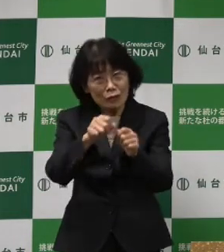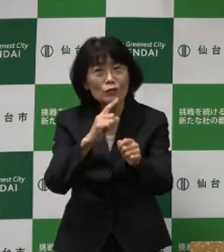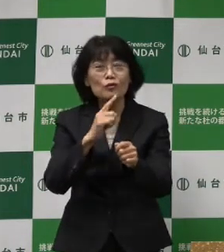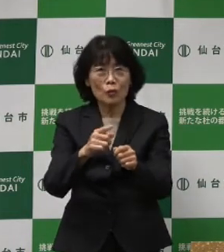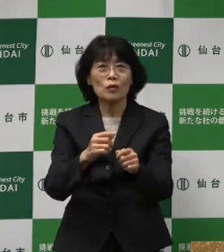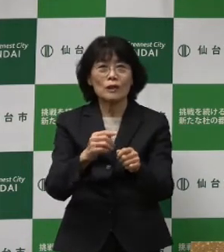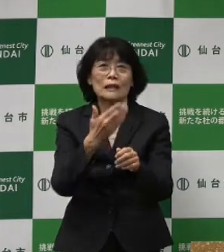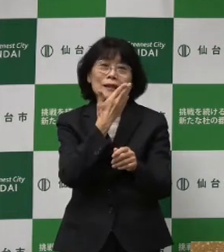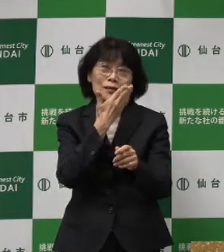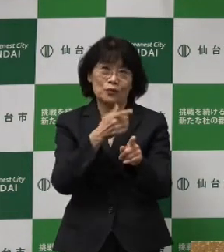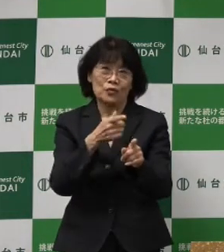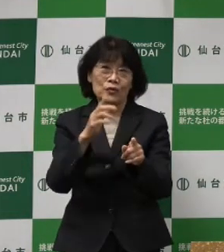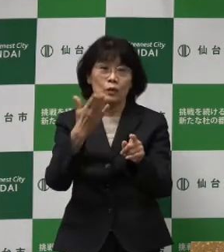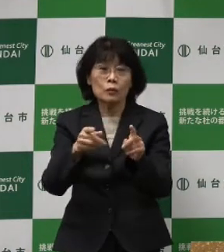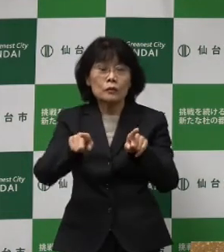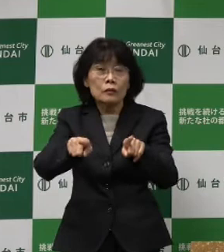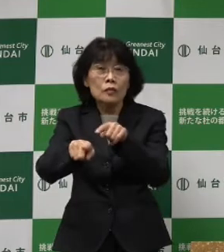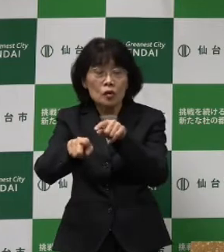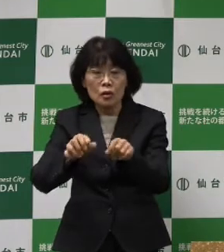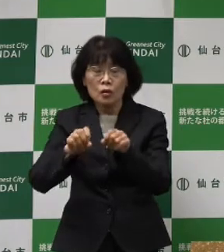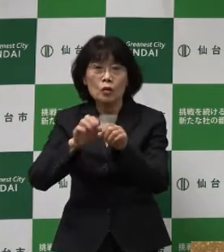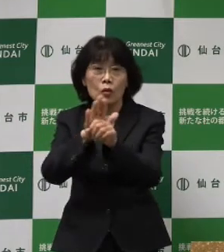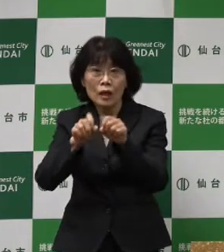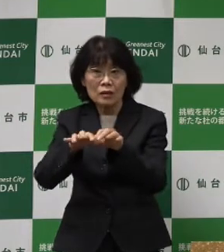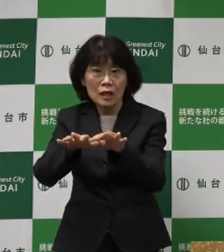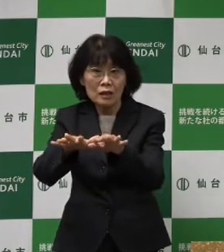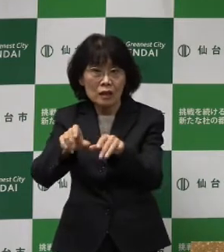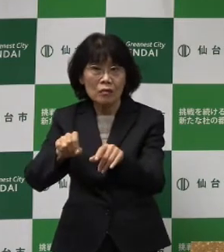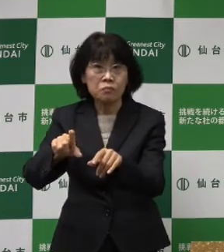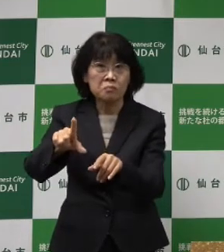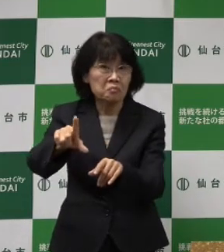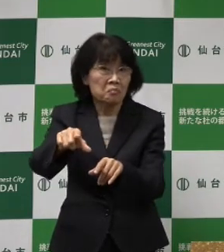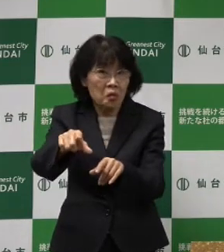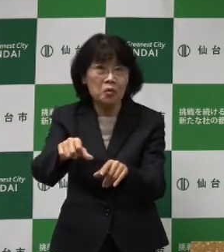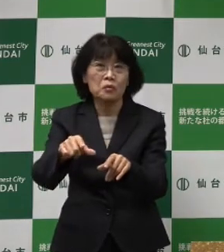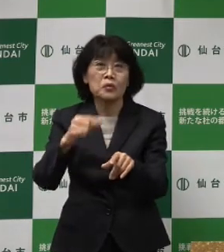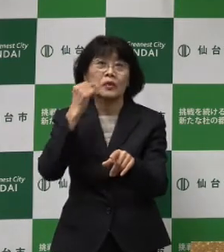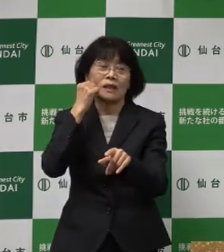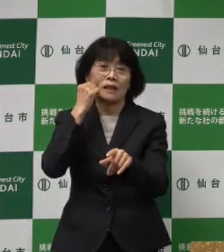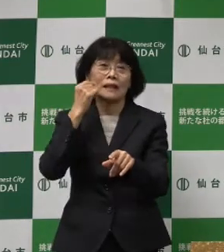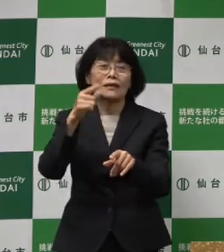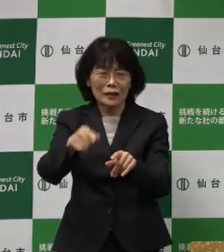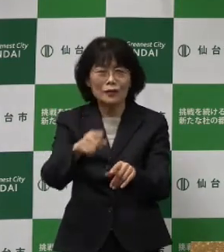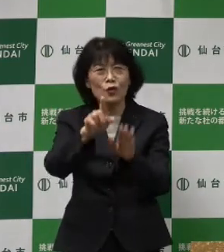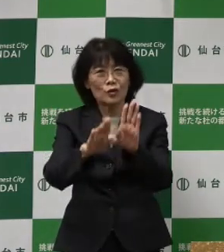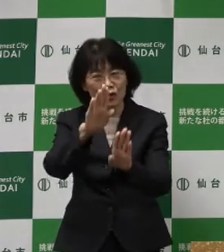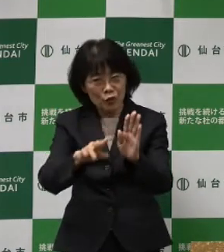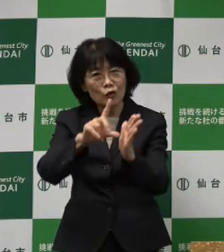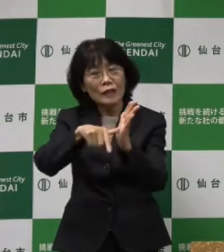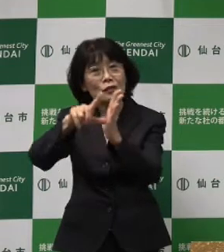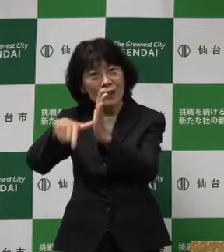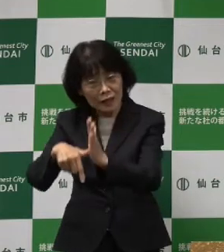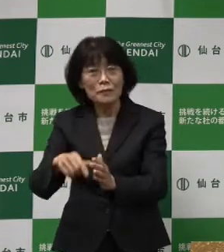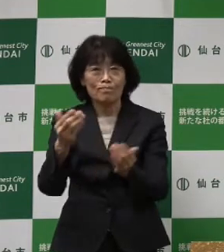方で感染が拡大する中ではそれは難しいというふうなことにもなるんだろうと思います。それはケースバイケースでそれぞれに任せたいと思